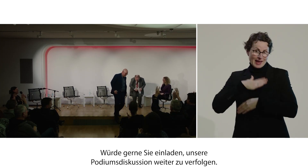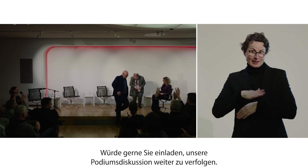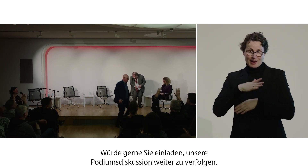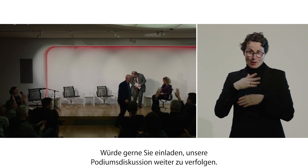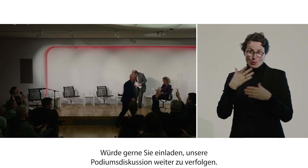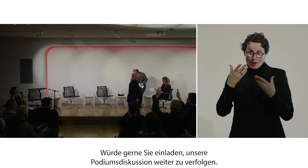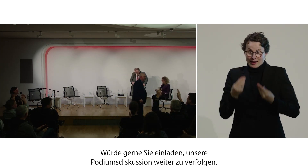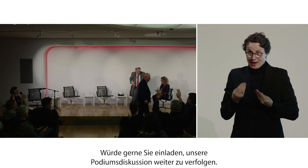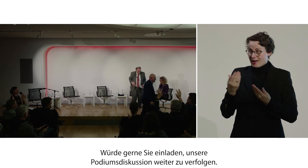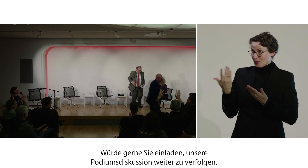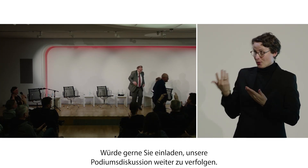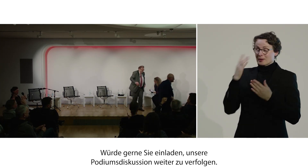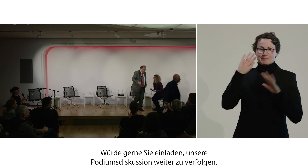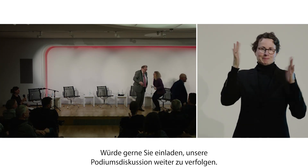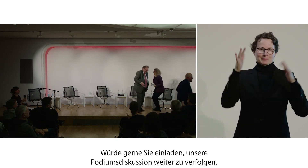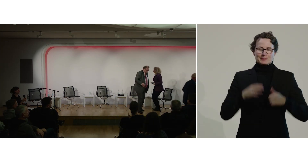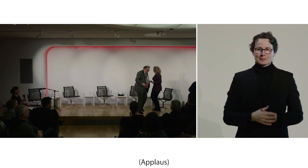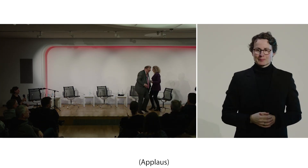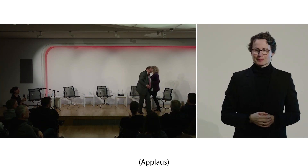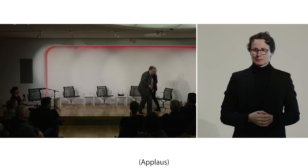Podiumsdiskussion weiter zu verfolgen.